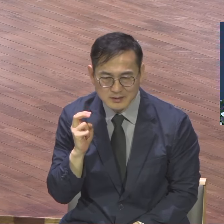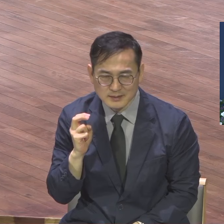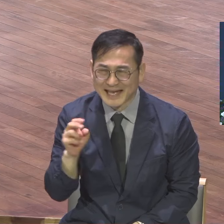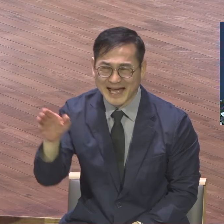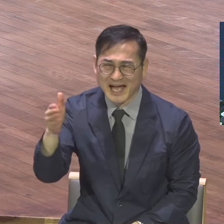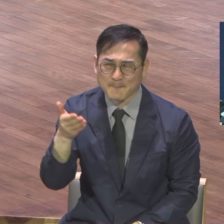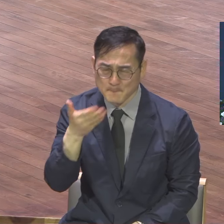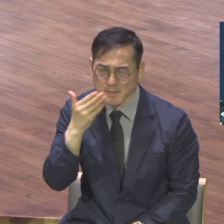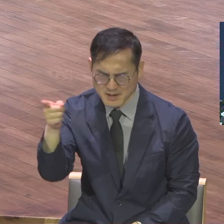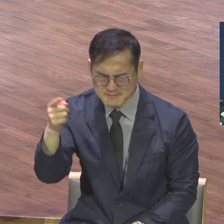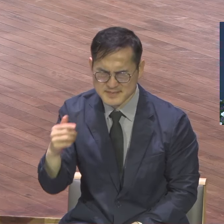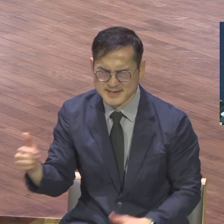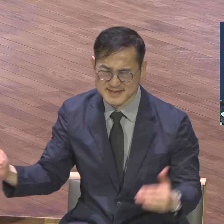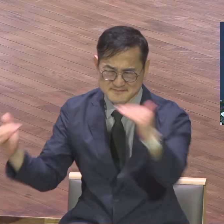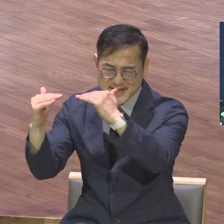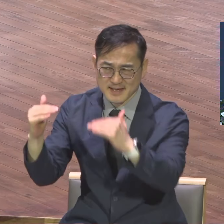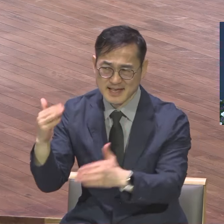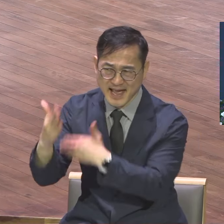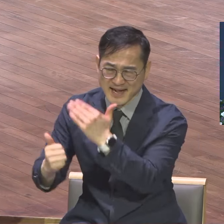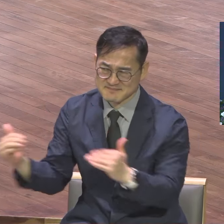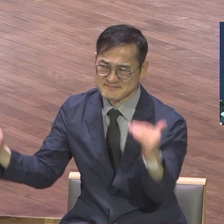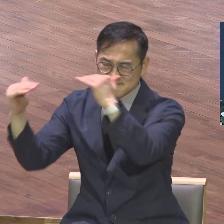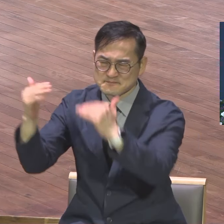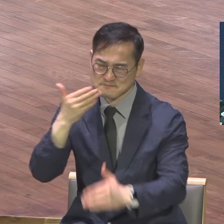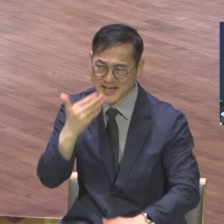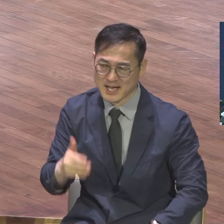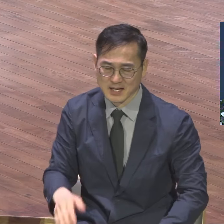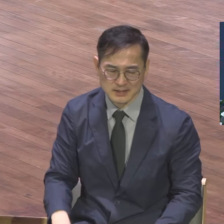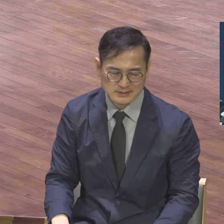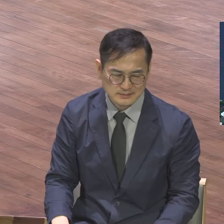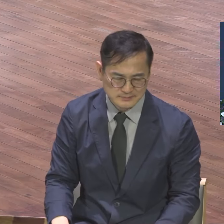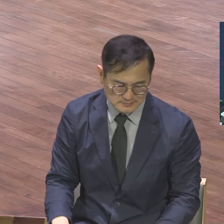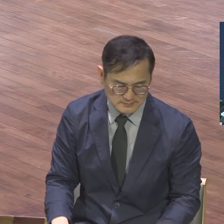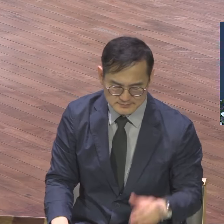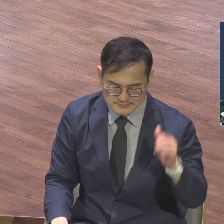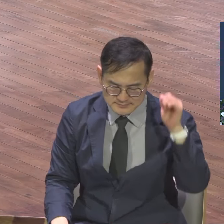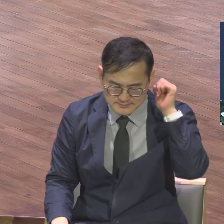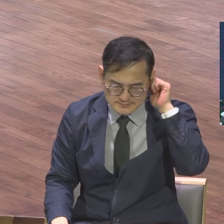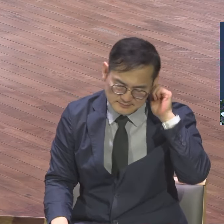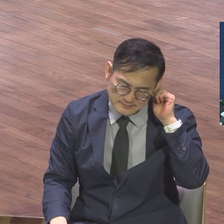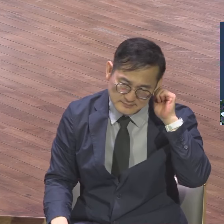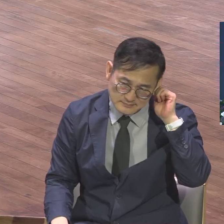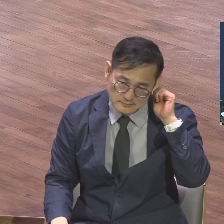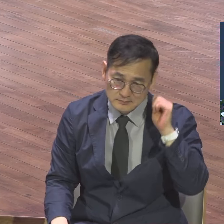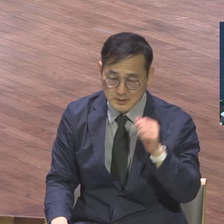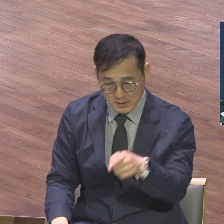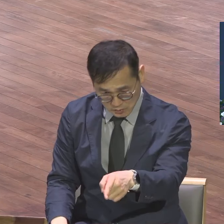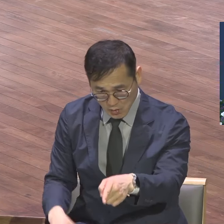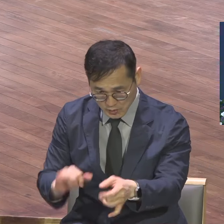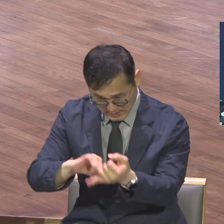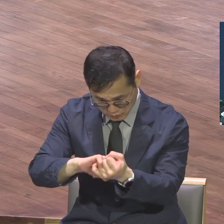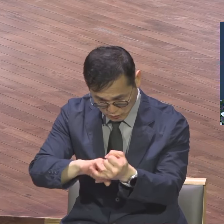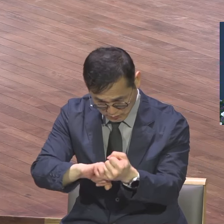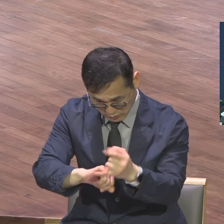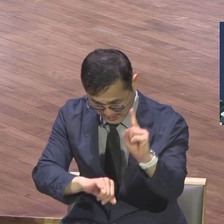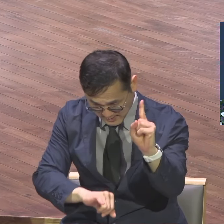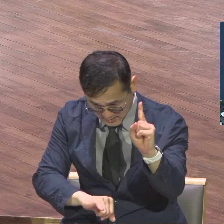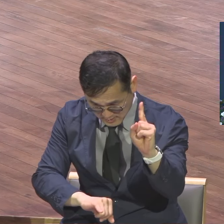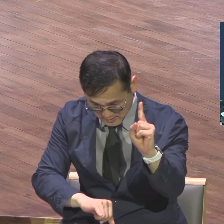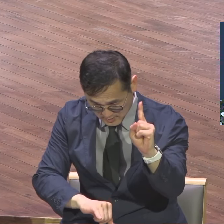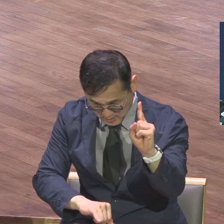이래가지고 이 아담과 하와가 하나님과의 약속인 이 선을 넘지 말아야 했는데 이걸 다 약속을